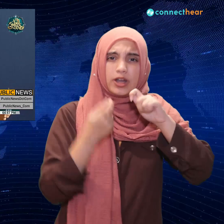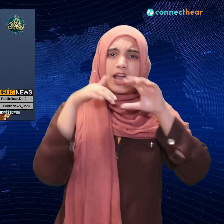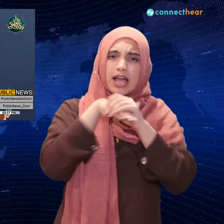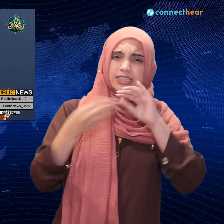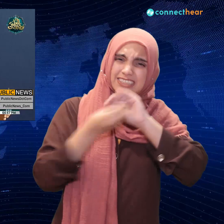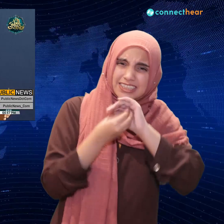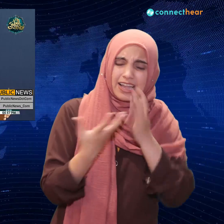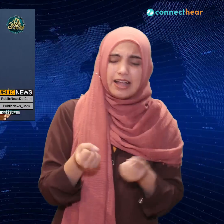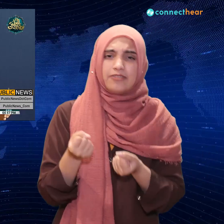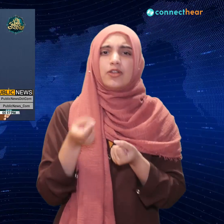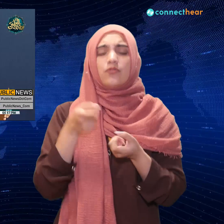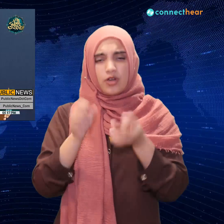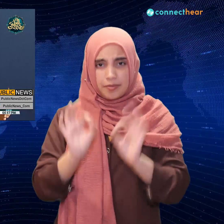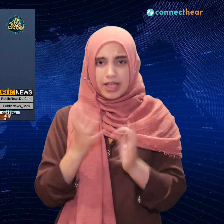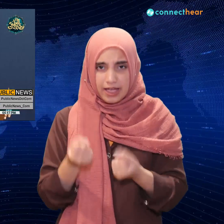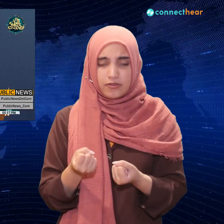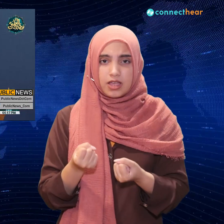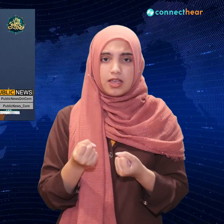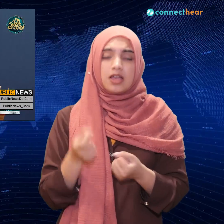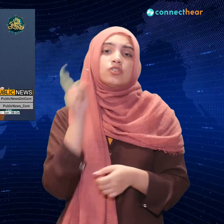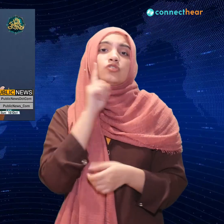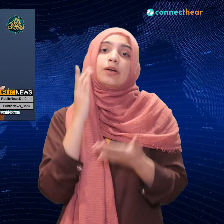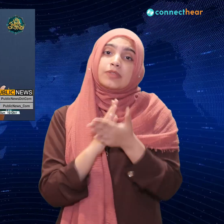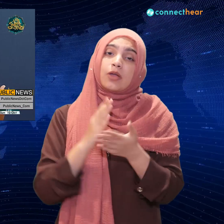کو اس چیز کے اوپر